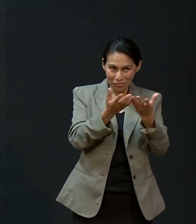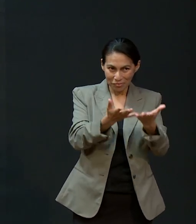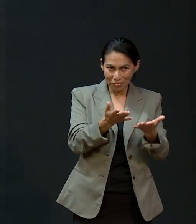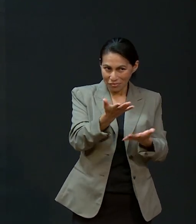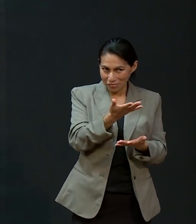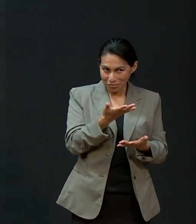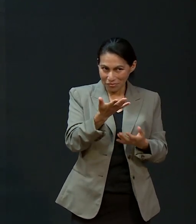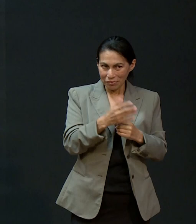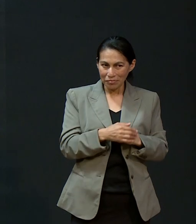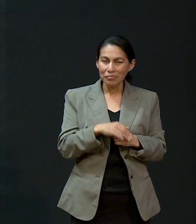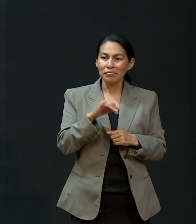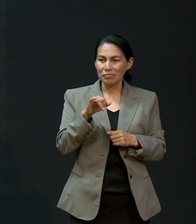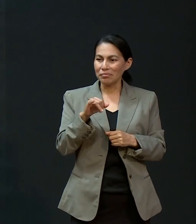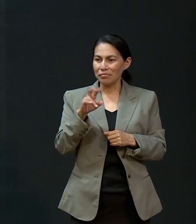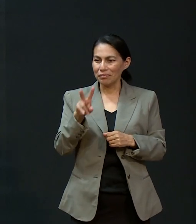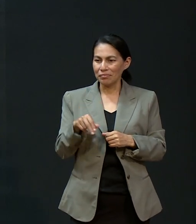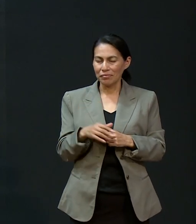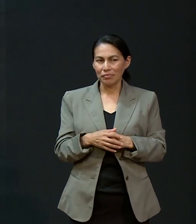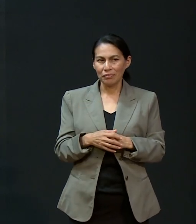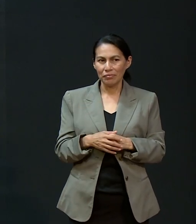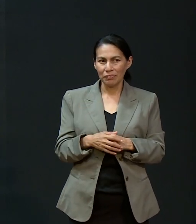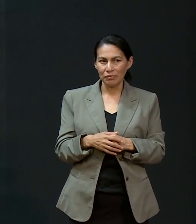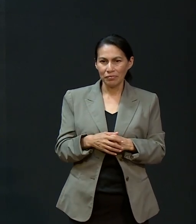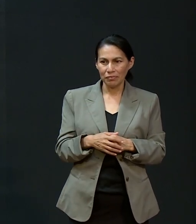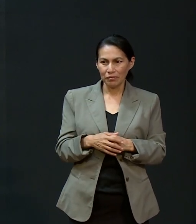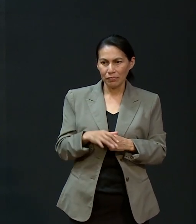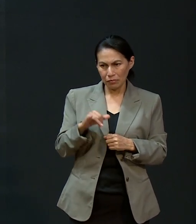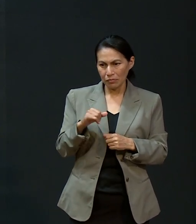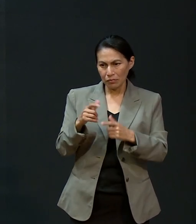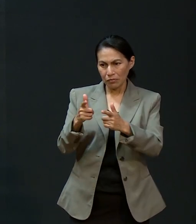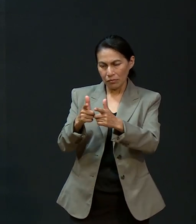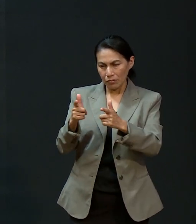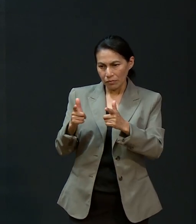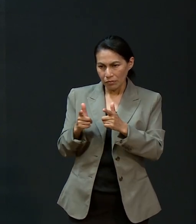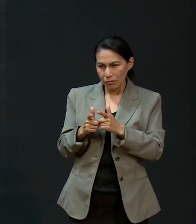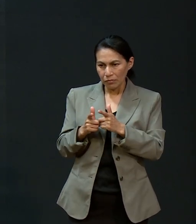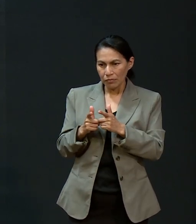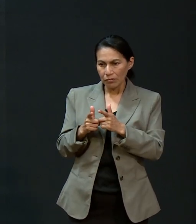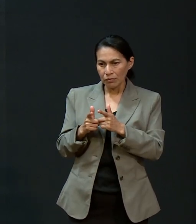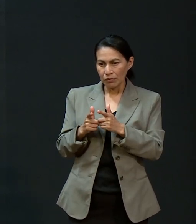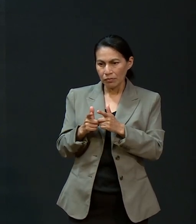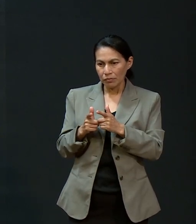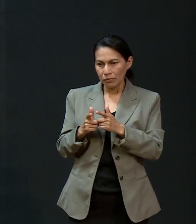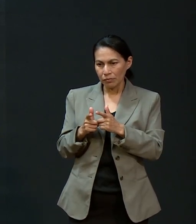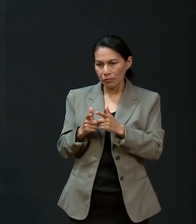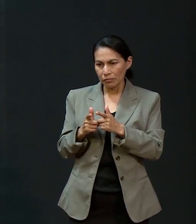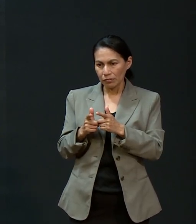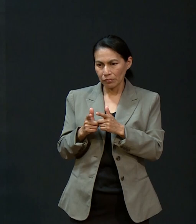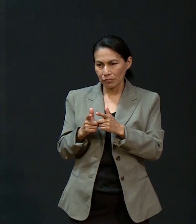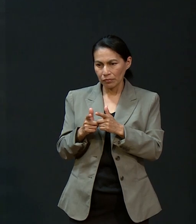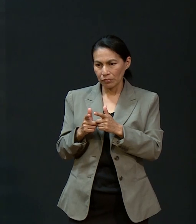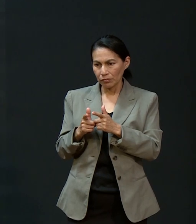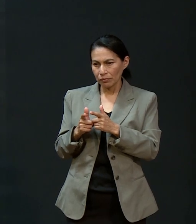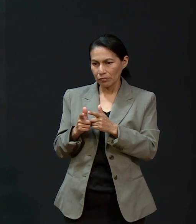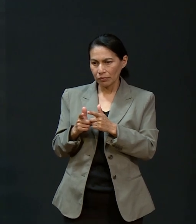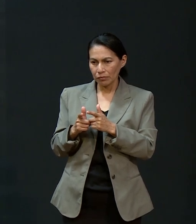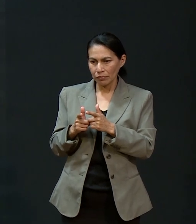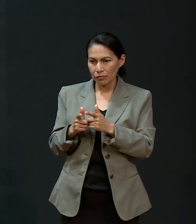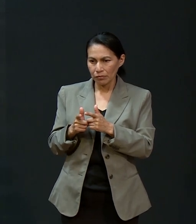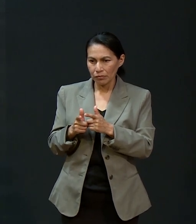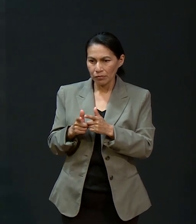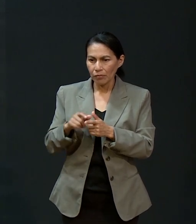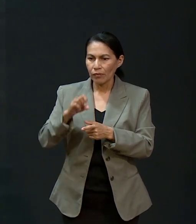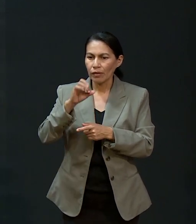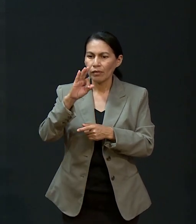un equipo también, ¿verdad? Y también pues el equipo que yo tengo, pues soy parte del